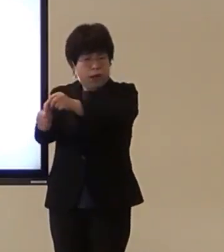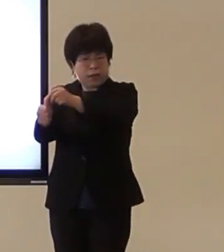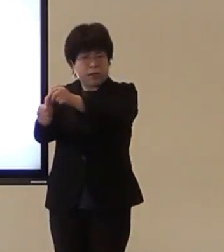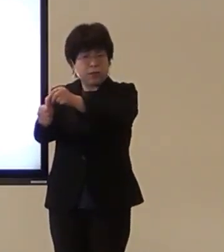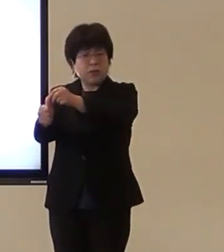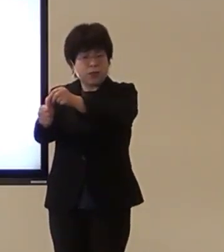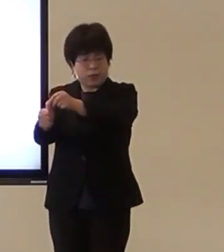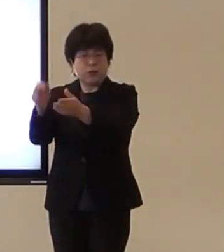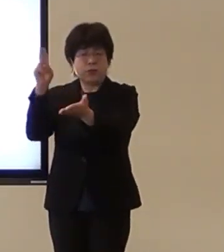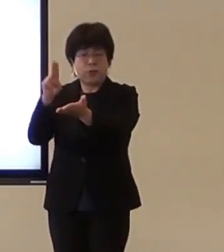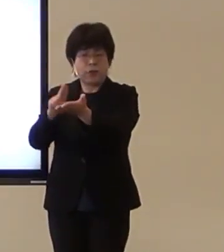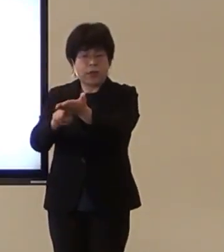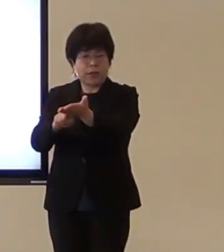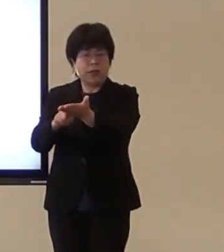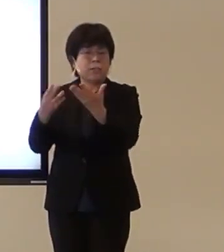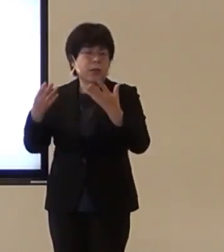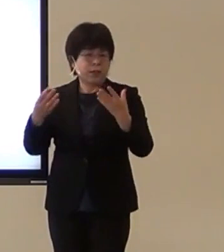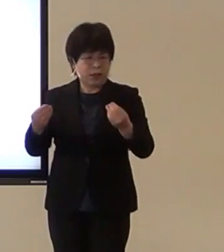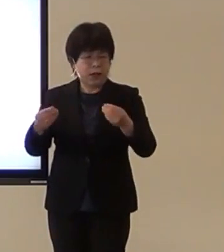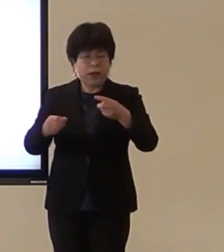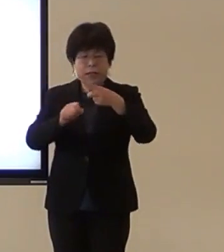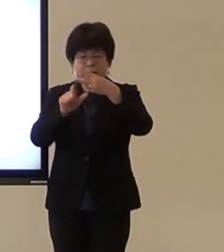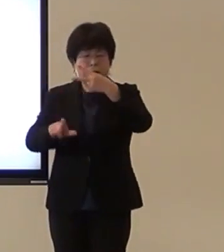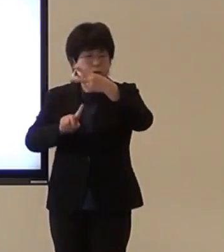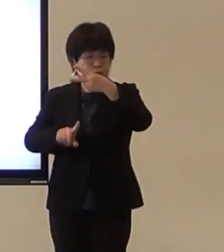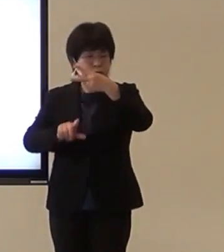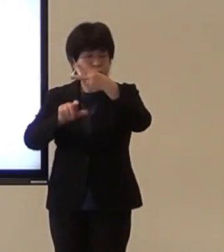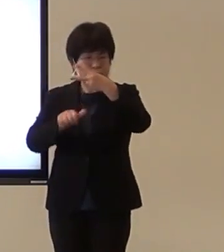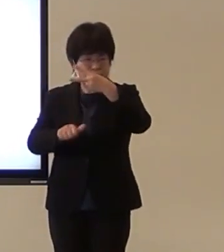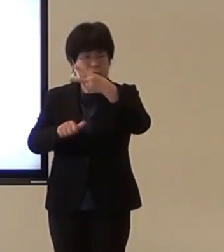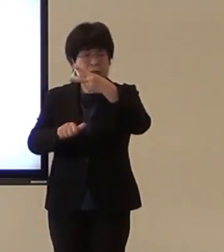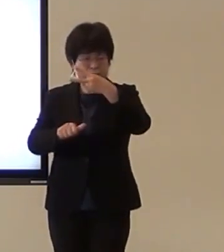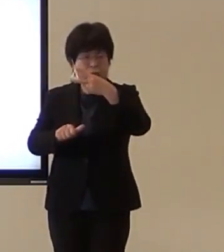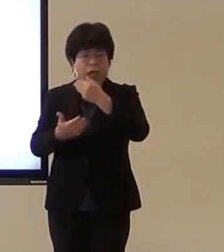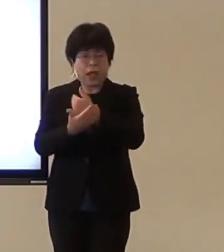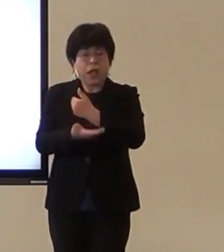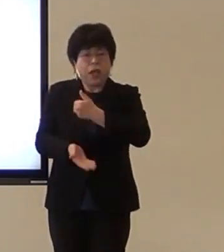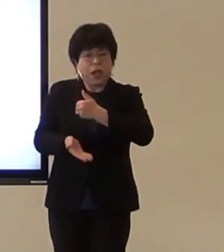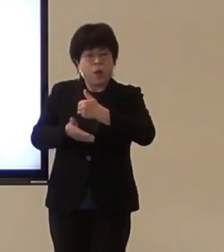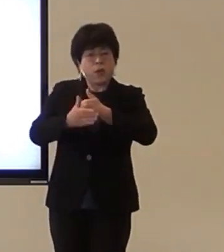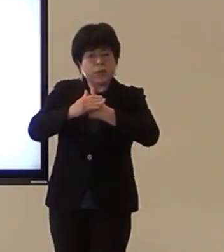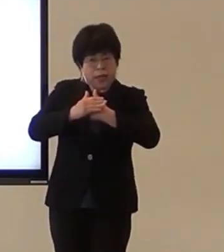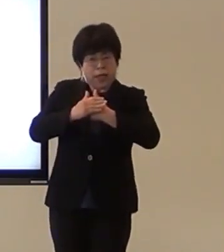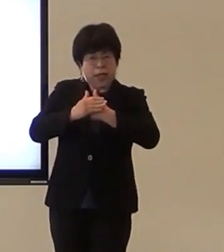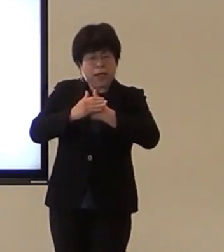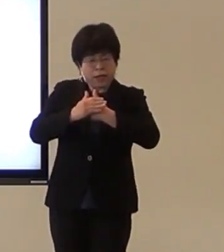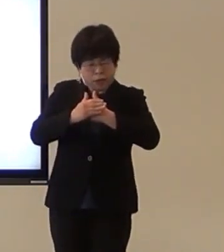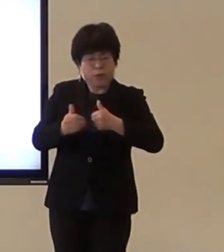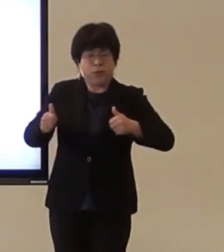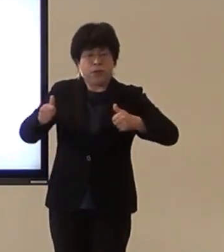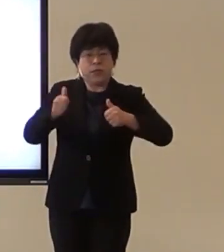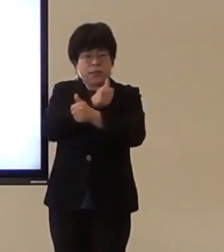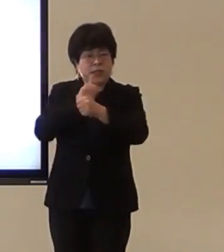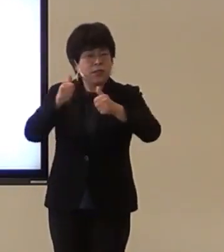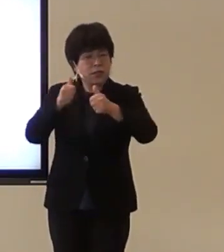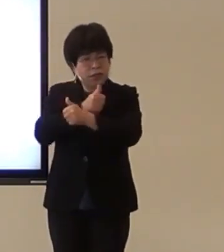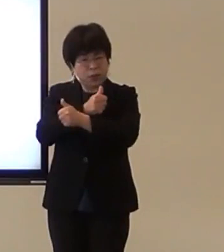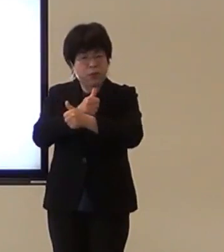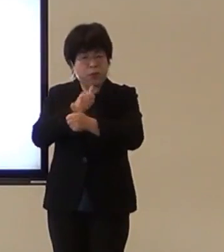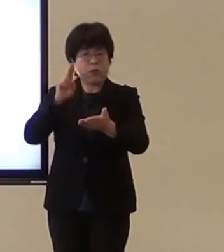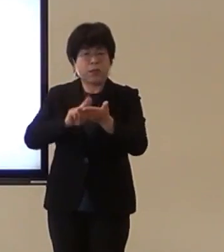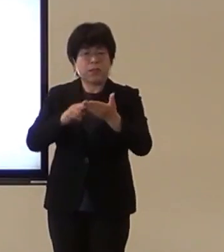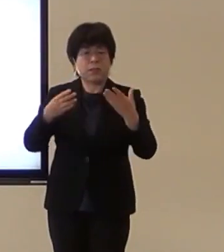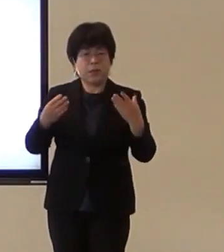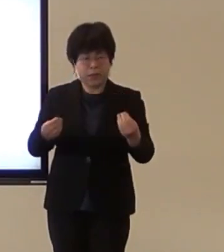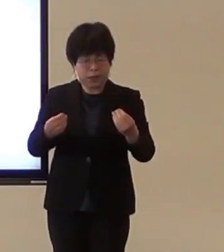ることとことを決定し、2月15日付で補正の人事異動を発令することといたしました。またこう